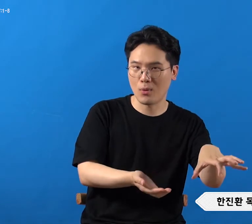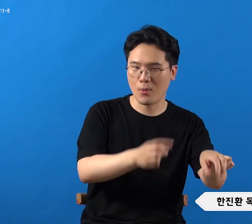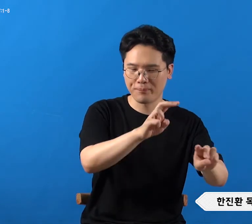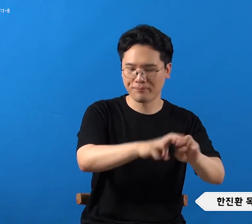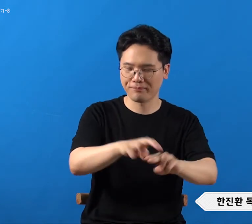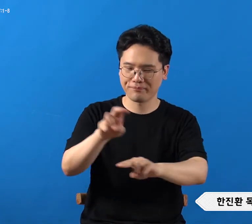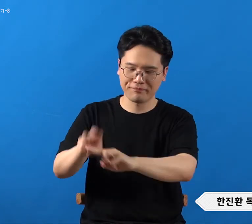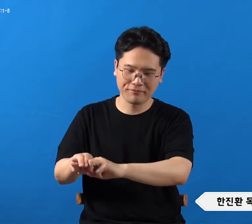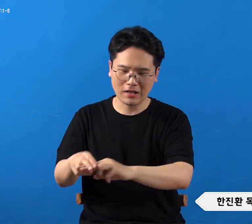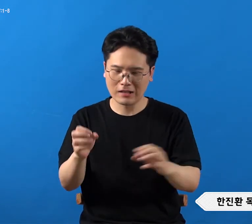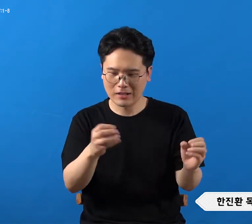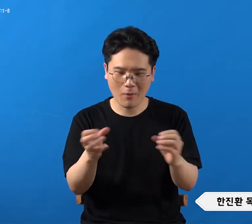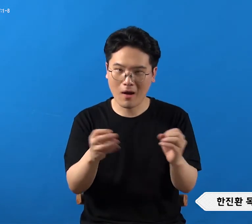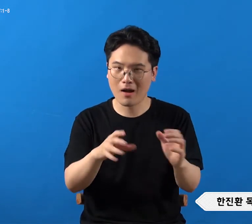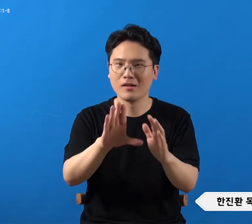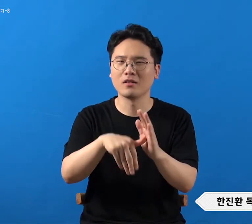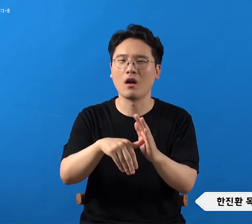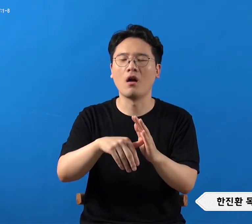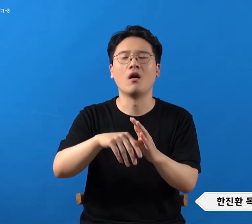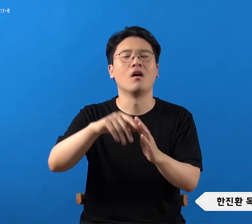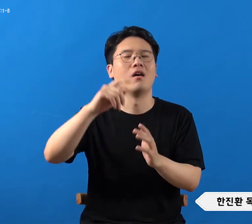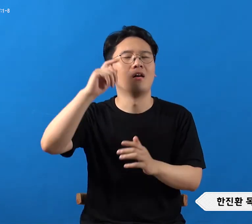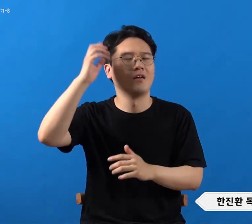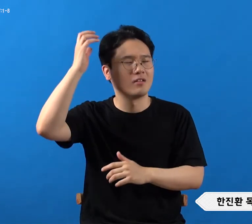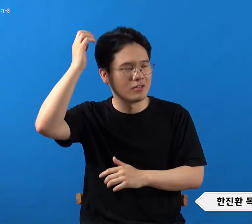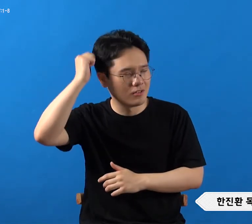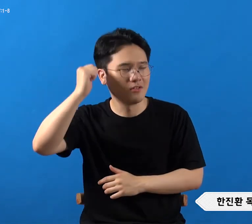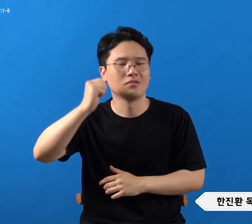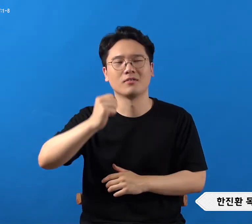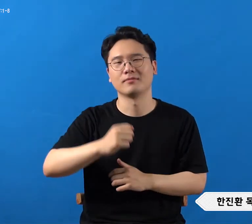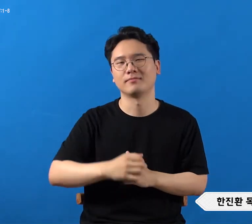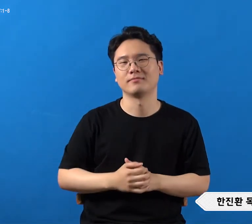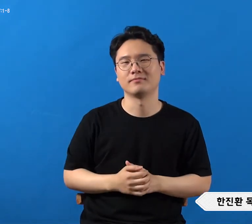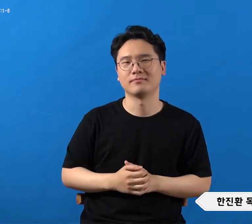그 순간을 잊을 수가 없습니다.